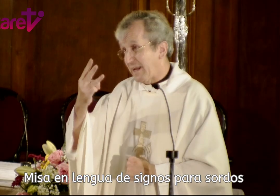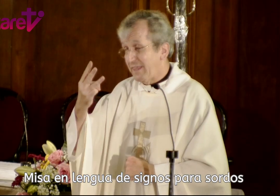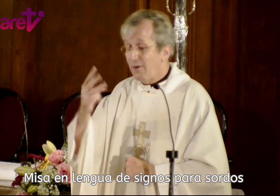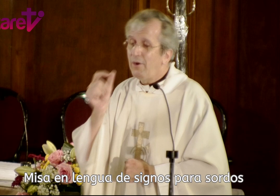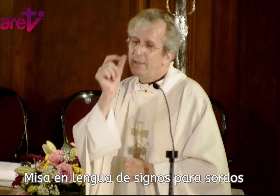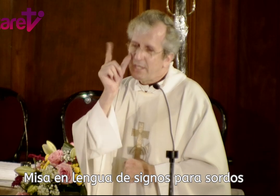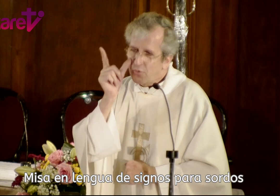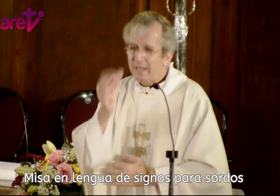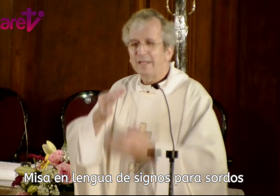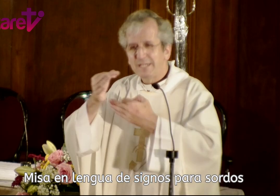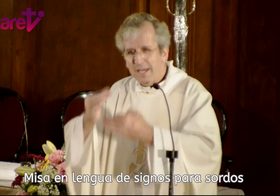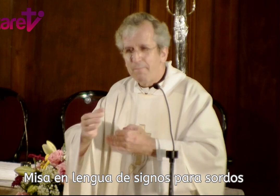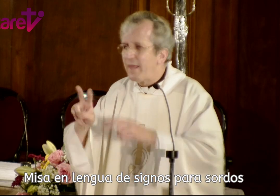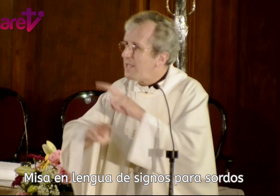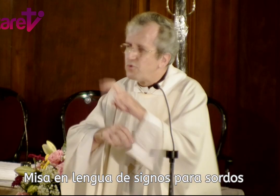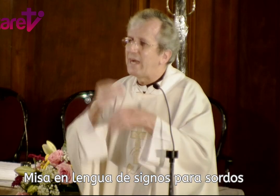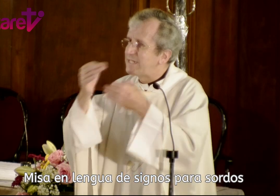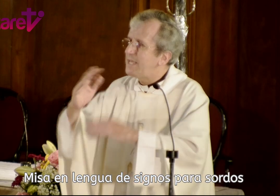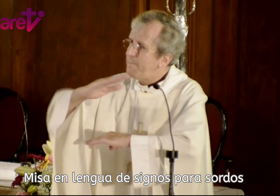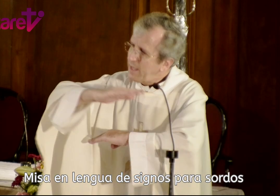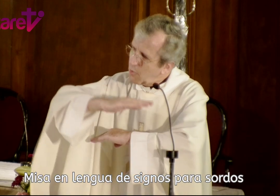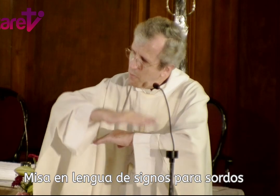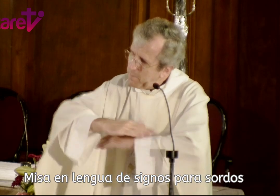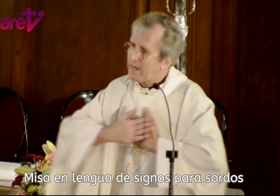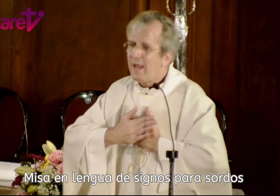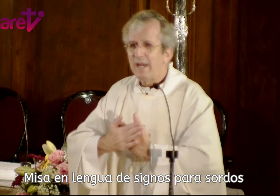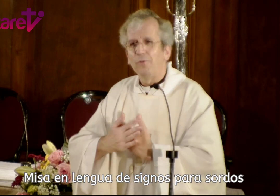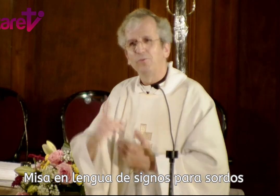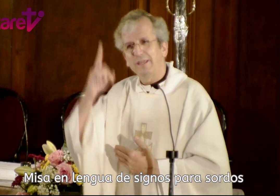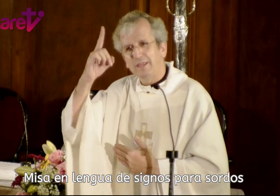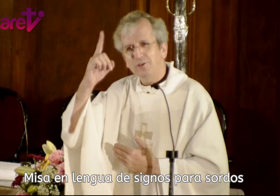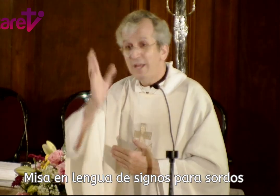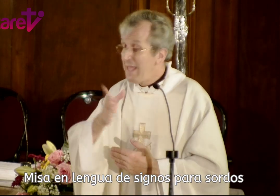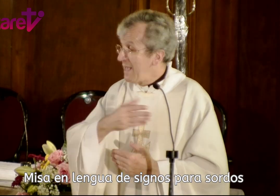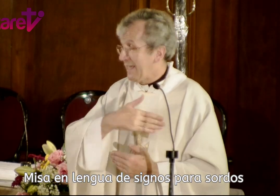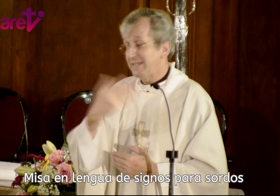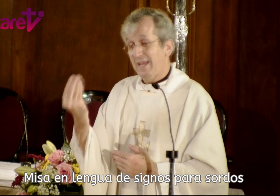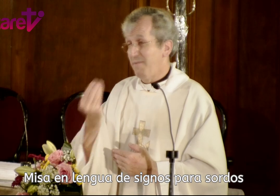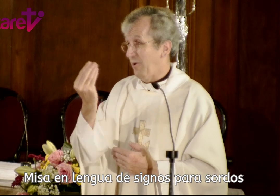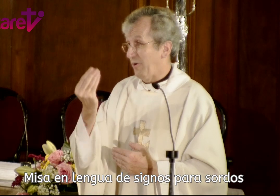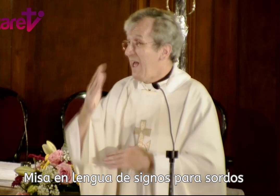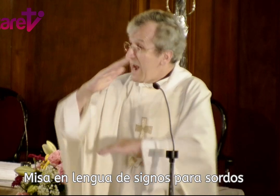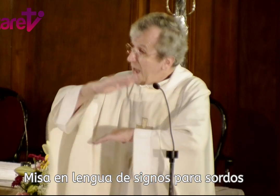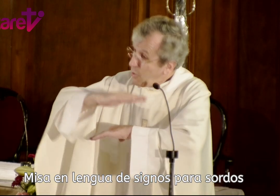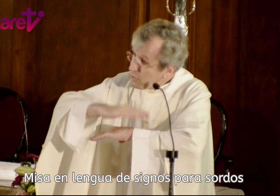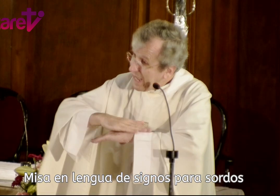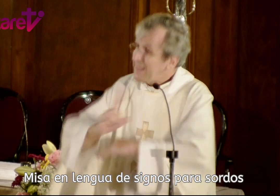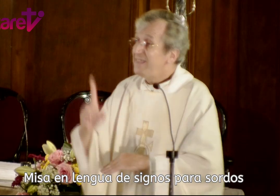tercero, descubrir siempre y buscar siempre cumplir la voluntad de Dios, que es el mejor. La voluntad de